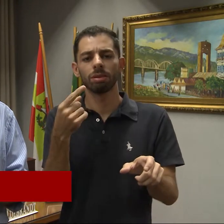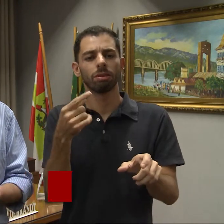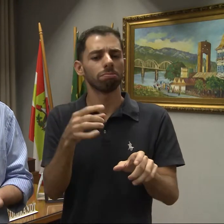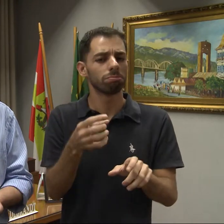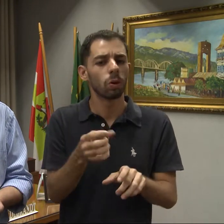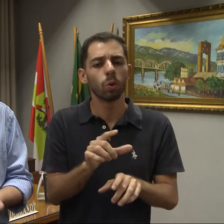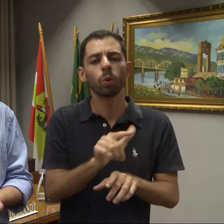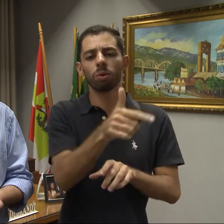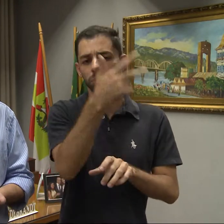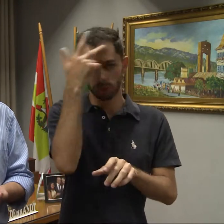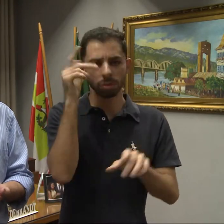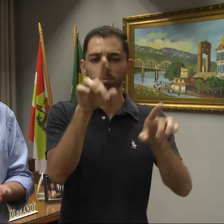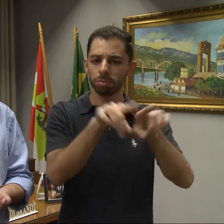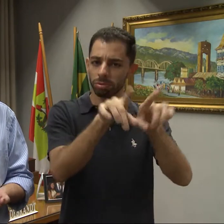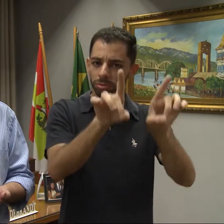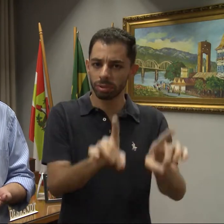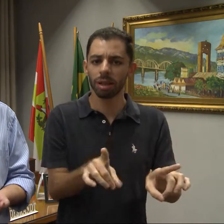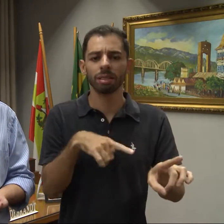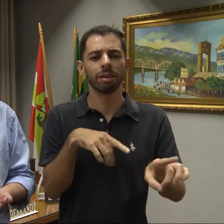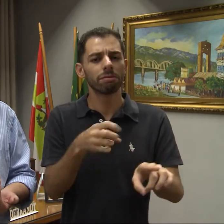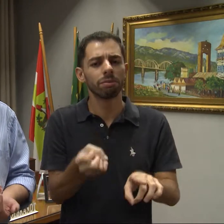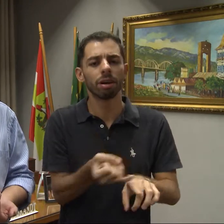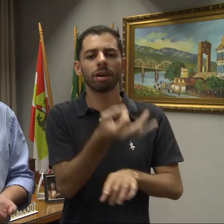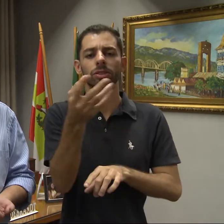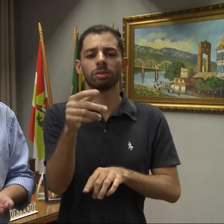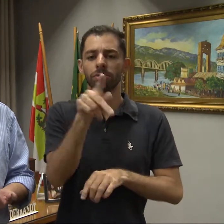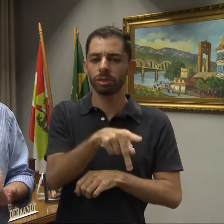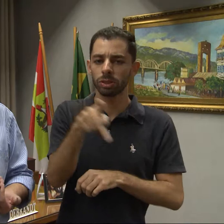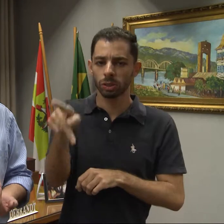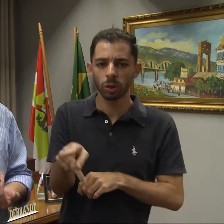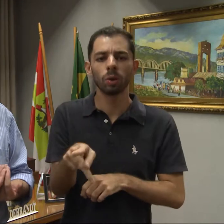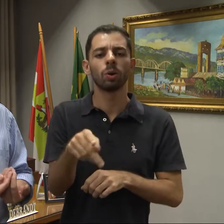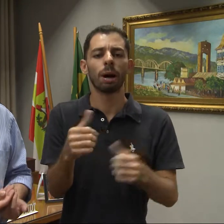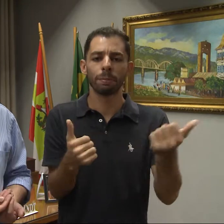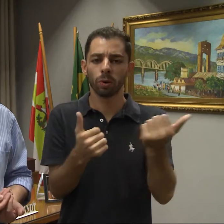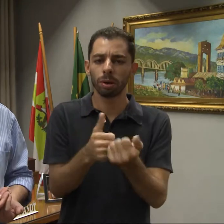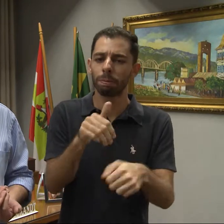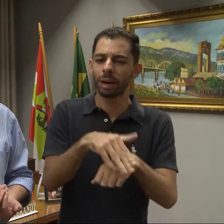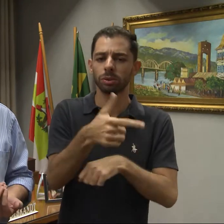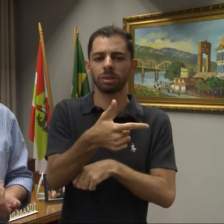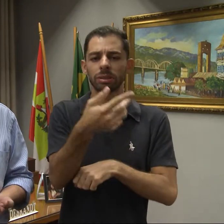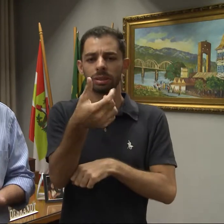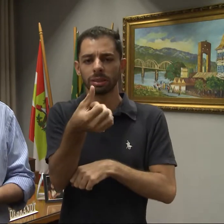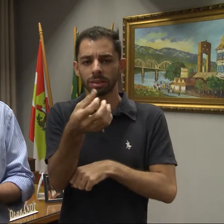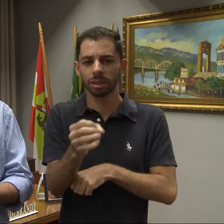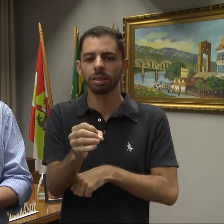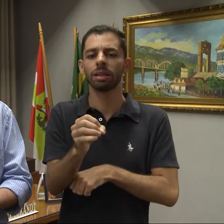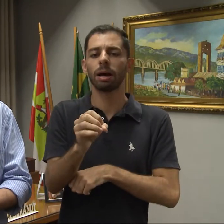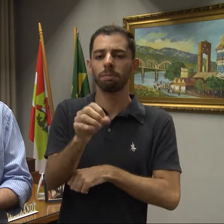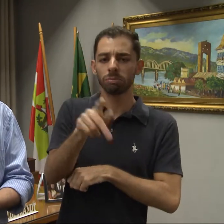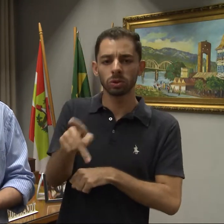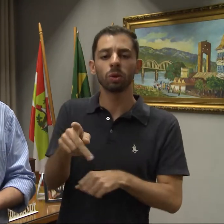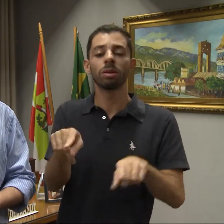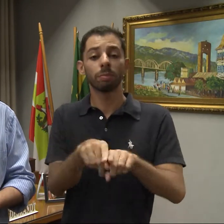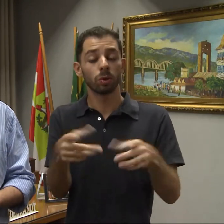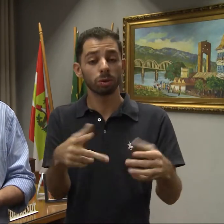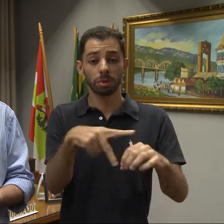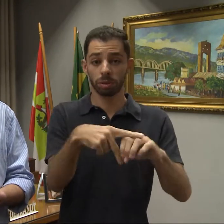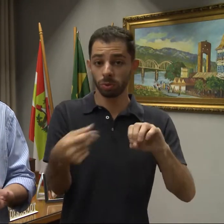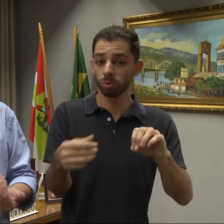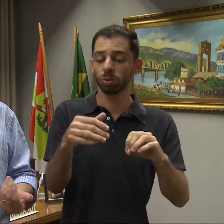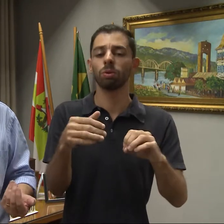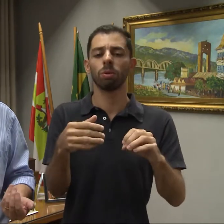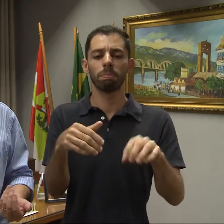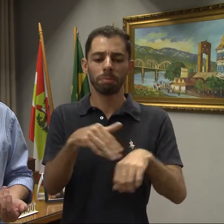temos mais de 260 professores de apoio para ajudar e auxiliar essas pessoas. O paradesporto escolar hoje é uma das